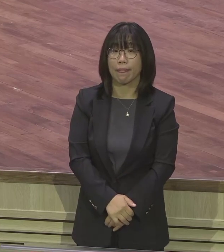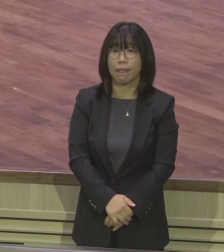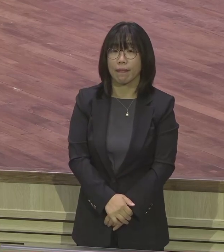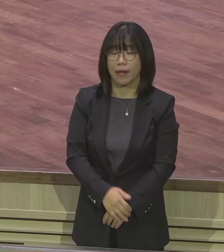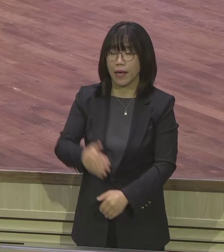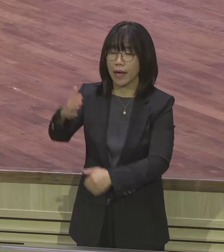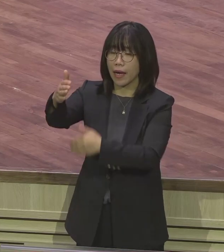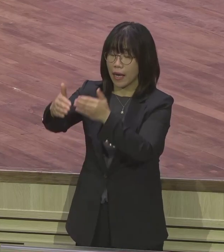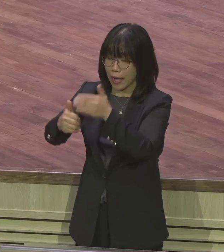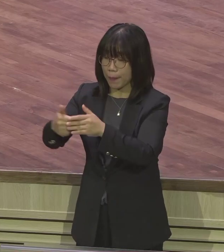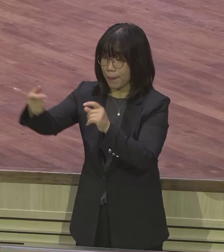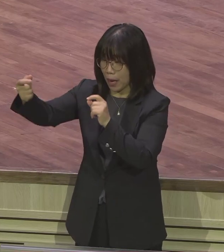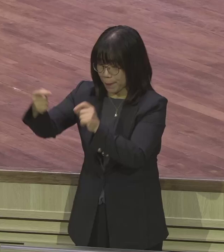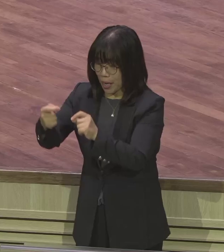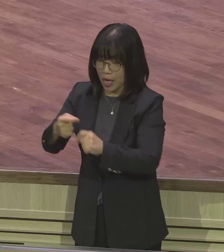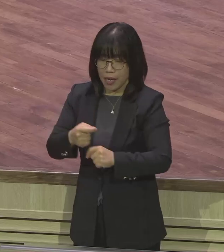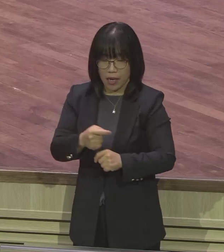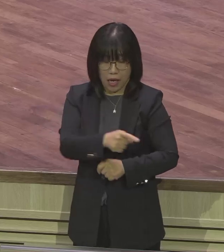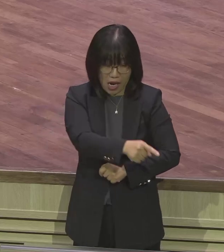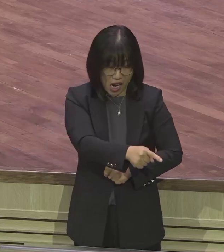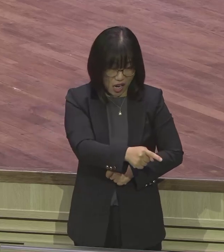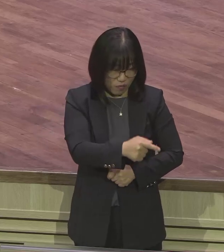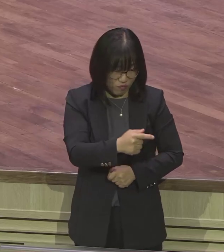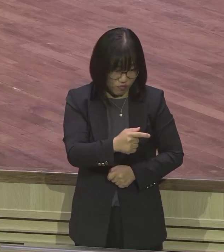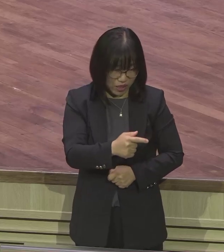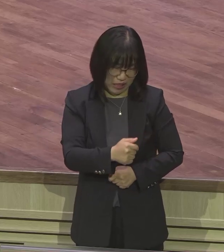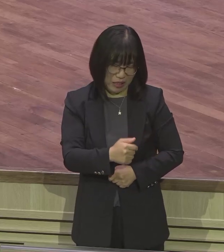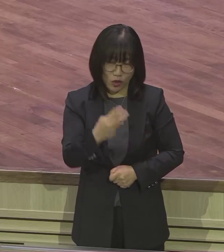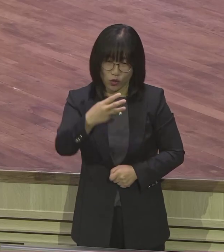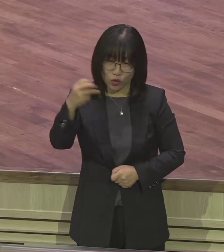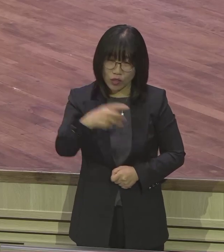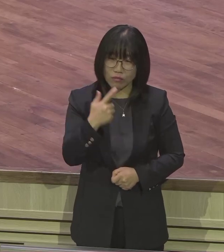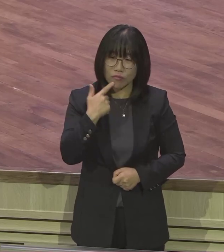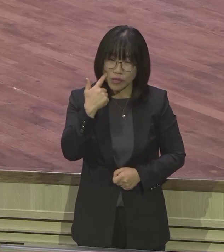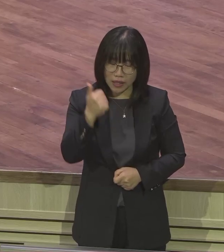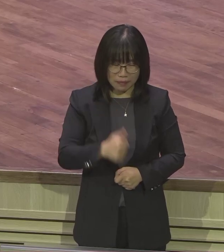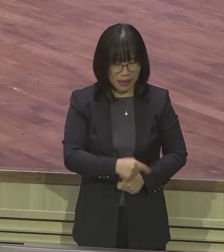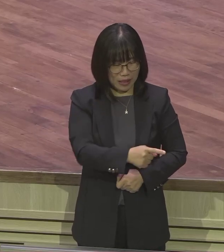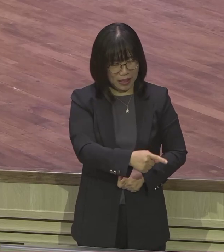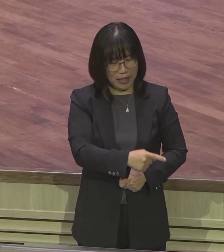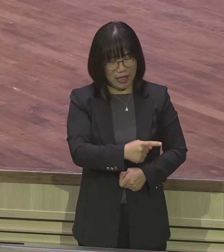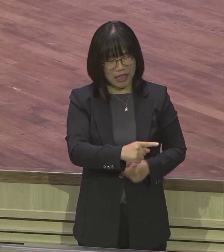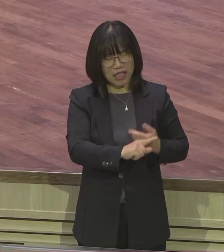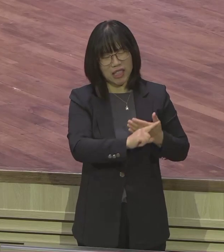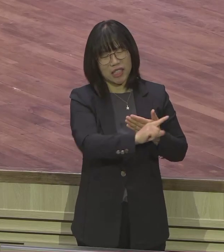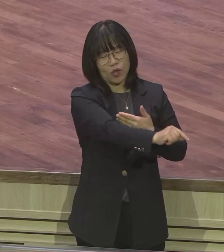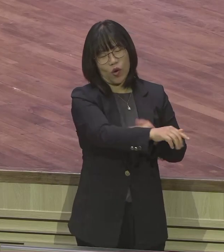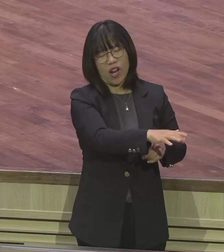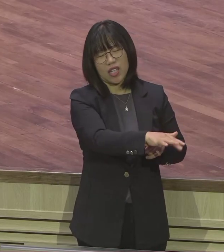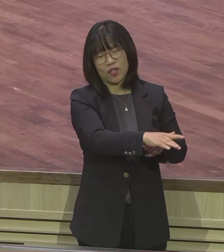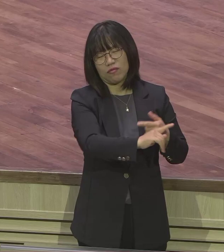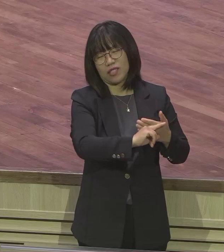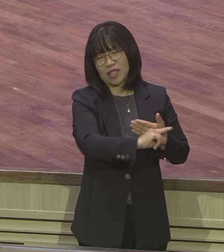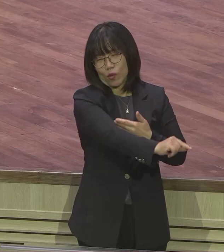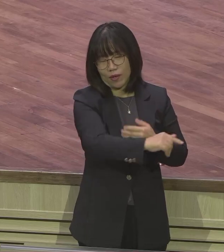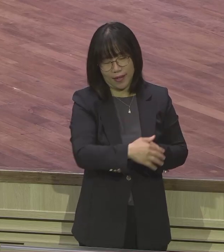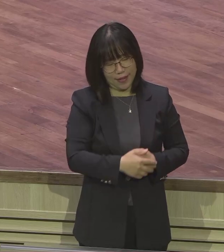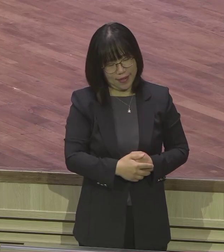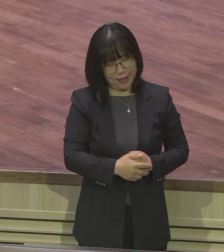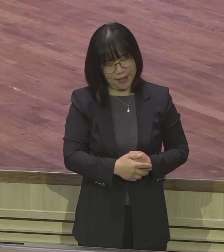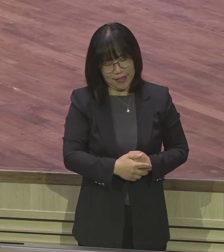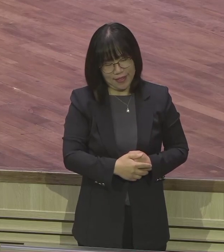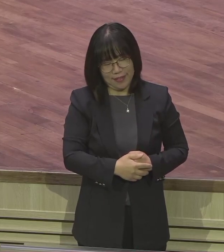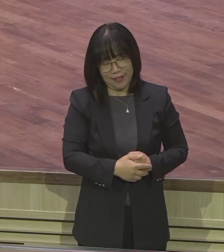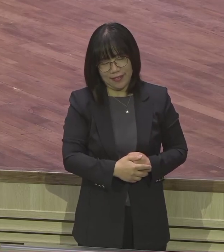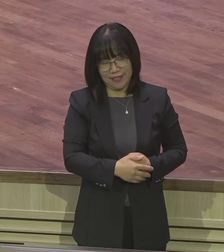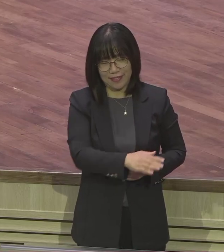하나님 보란 듯이 선다니까. 영도 부산에서도 영도는 그건 부산도 아니에요. 쫙. 그 사람 사는 데 아니에요.